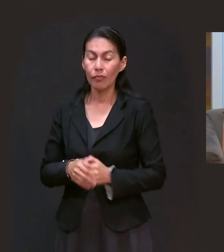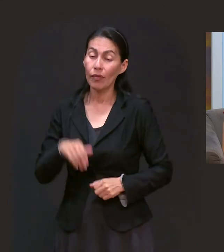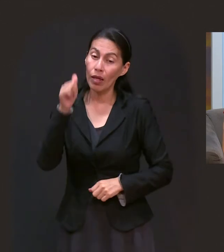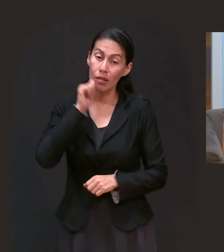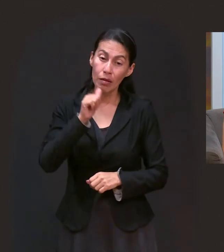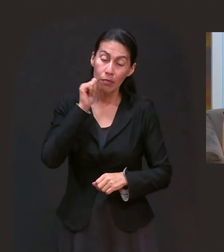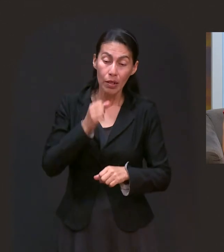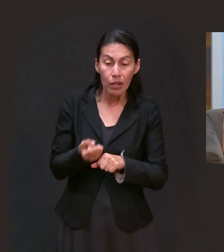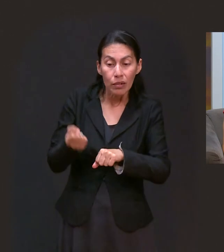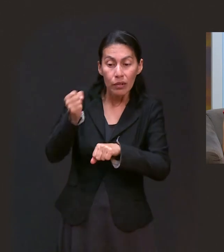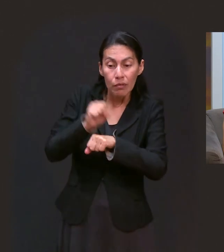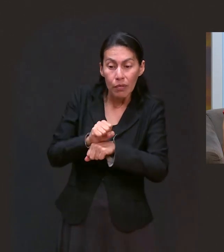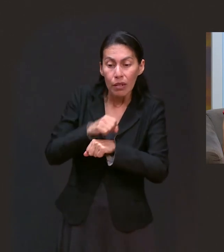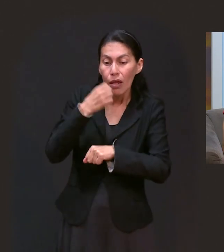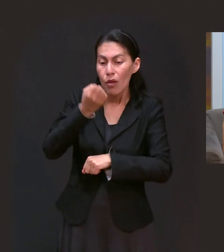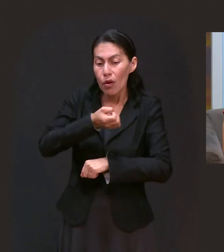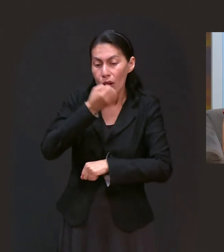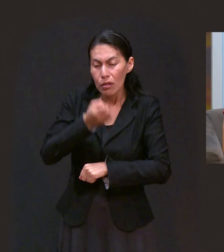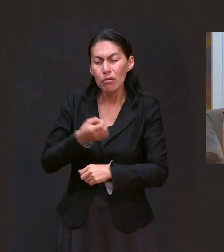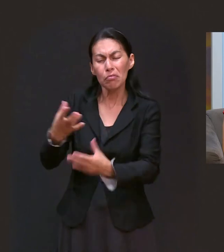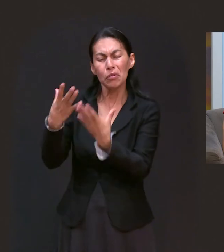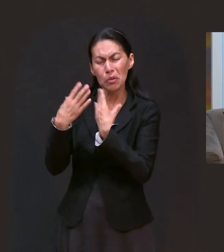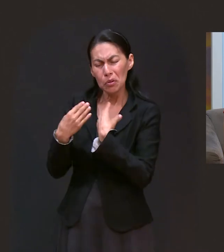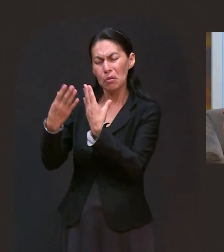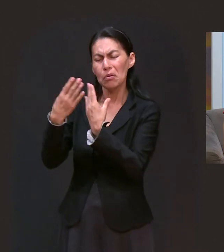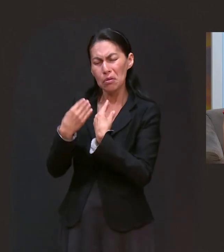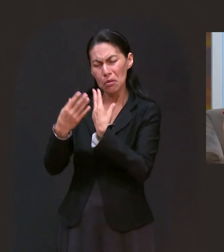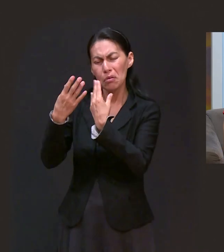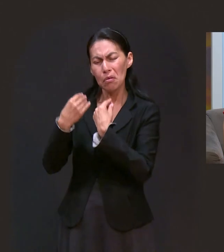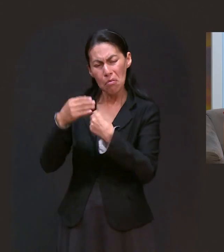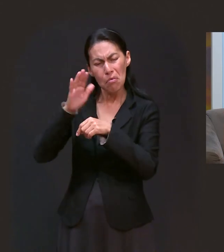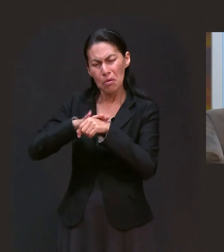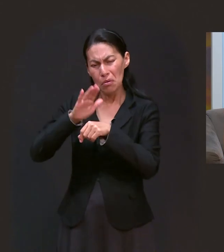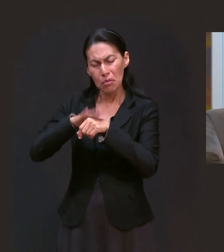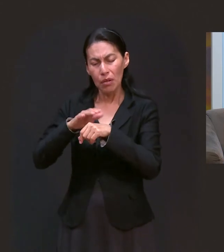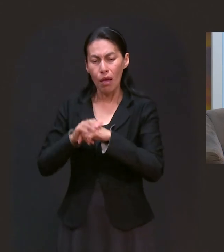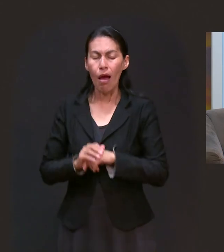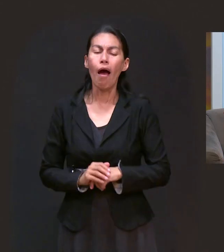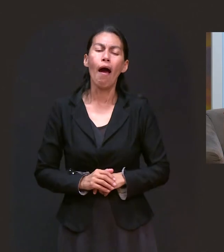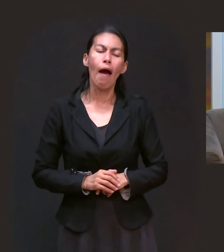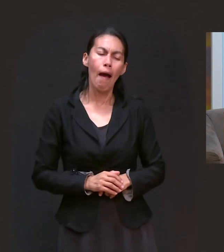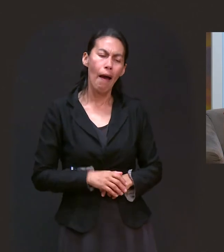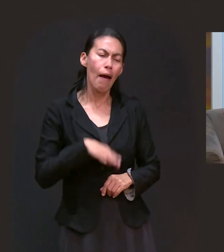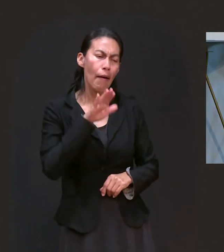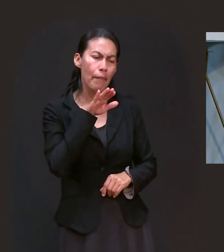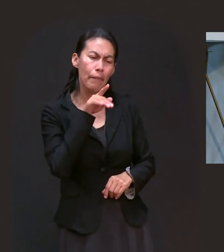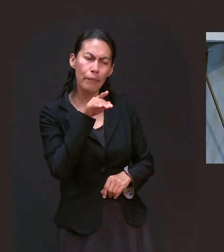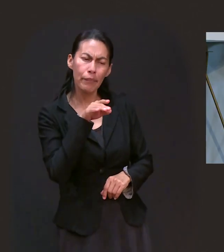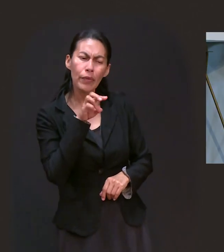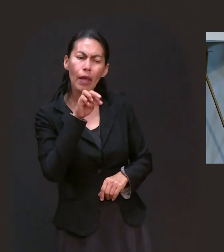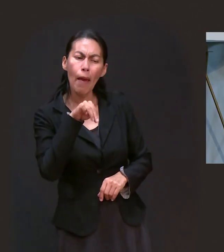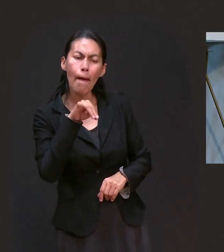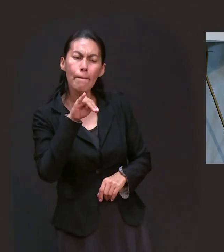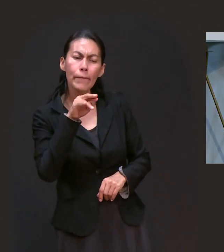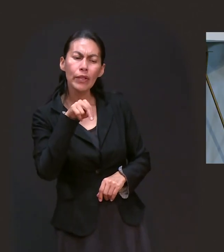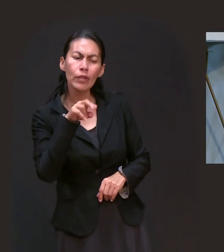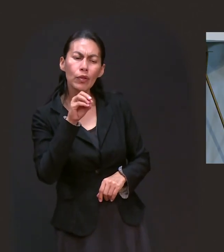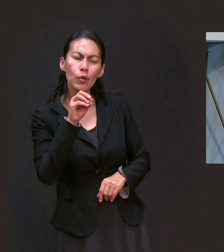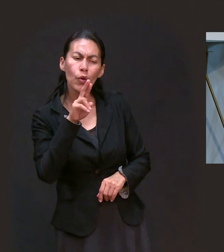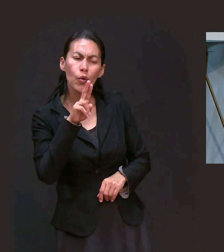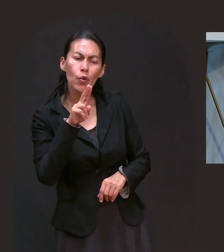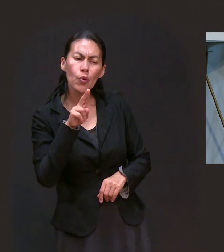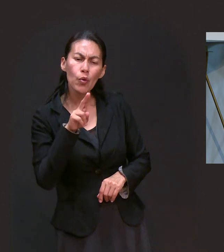ellos en cada semana de oración nos enseñaban un poco más minoru tú